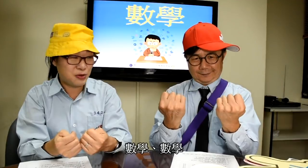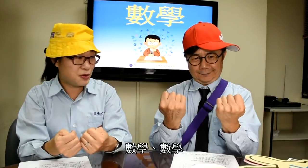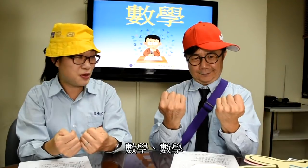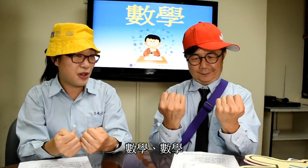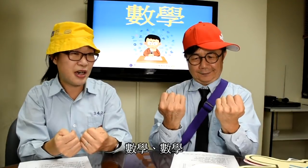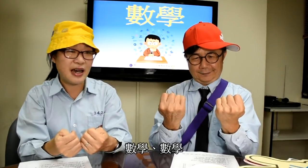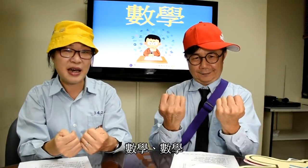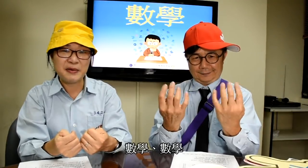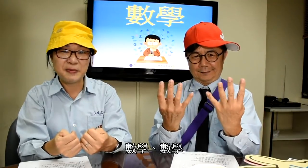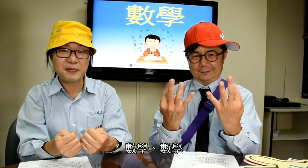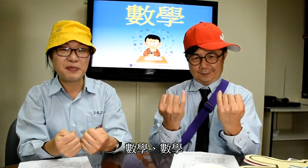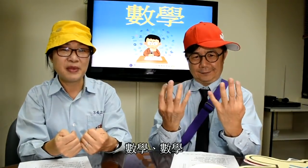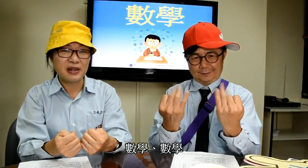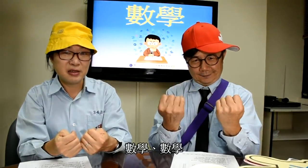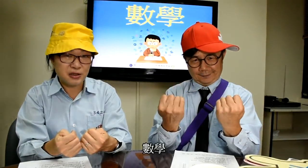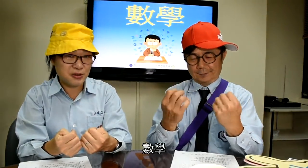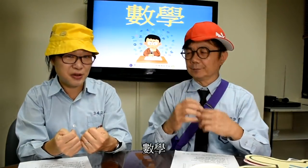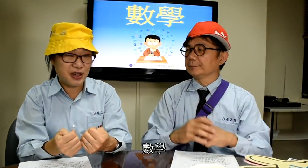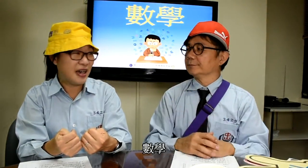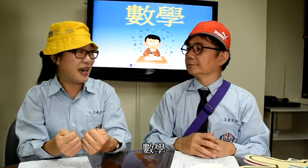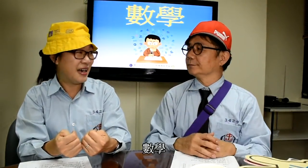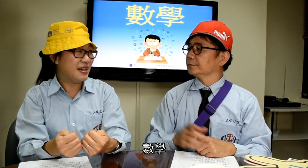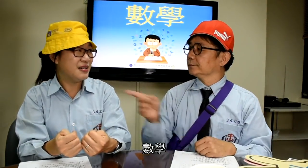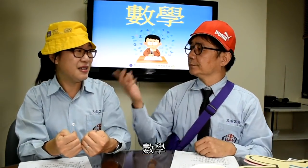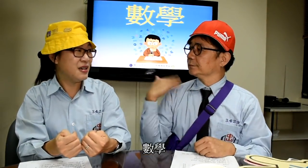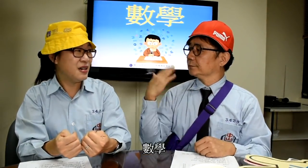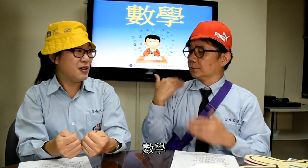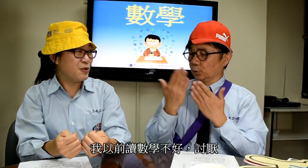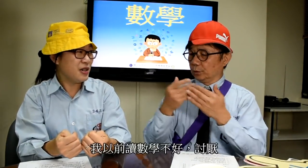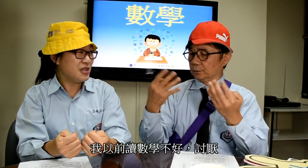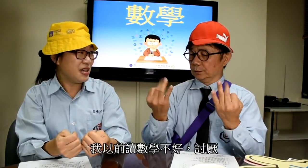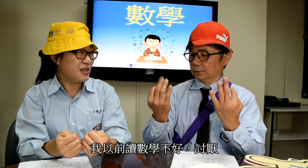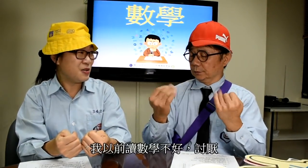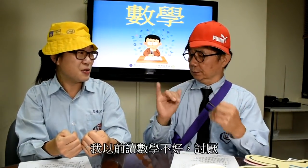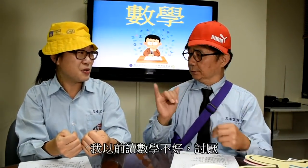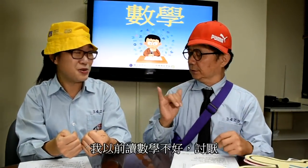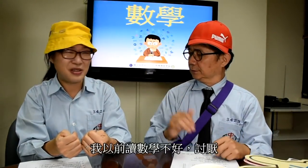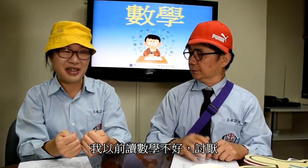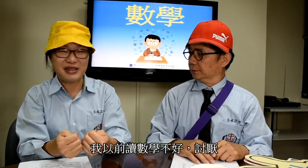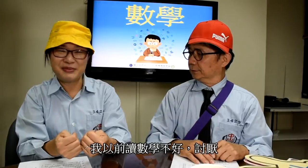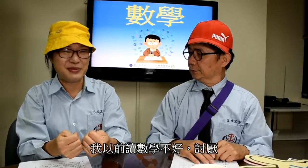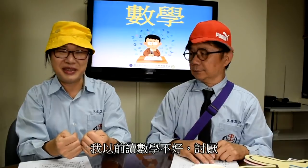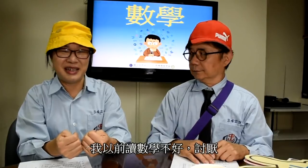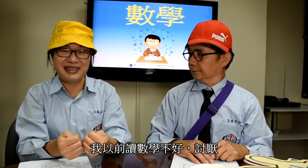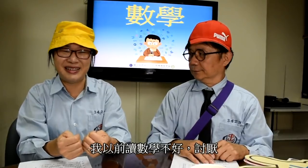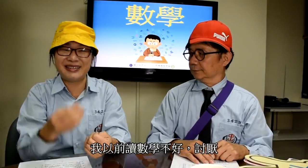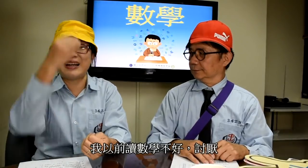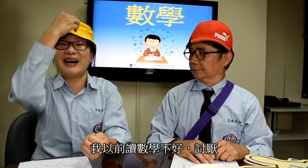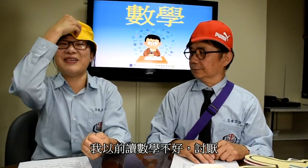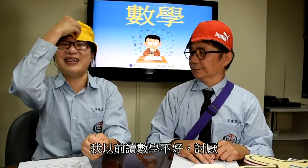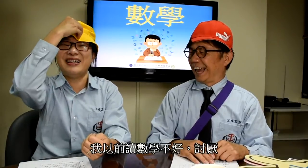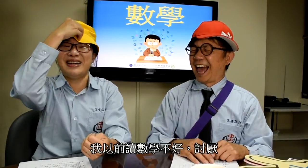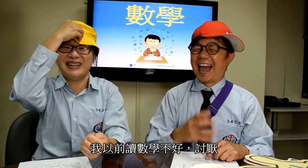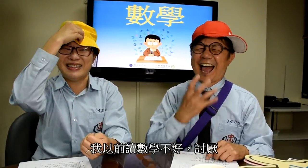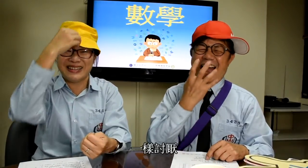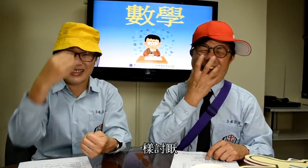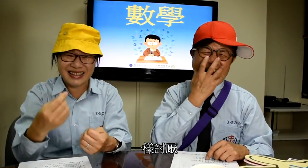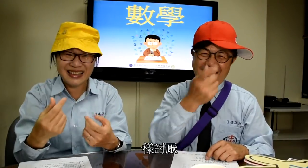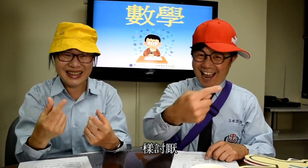学，数学。我以前读数学，我讨厌，一